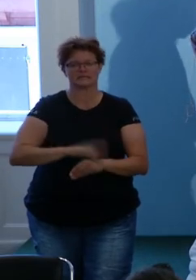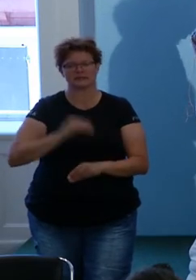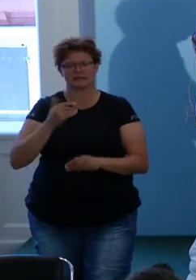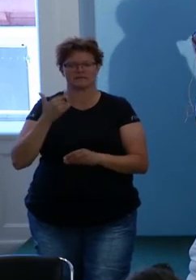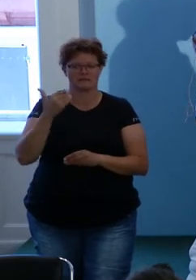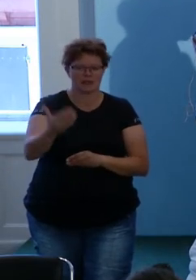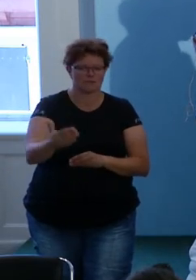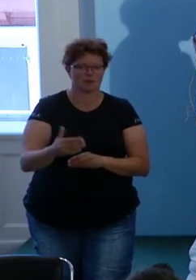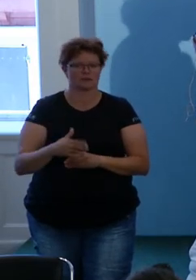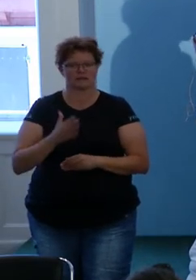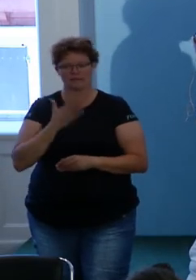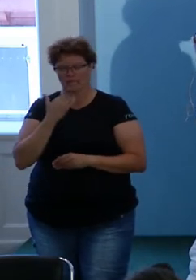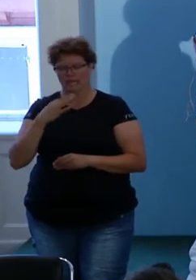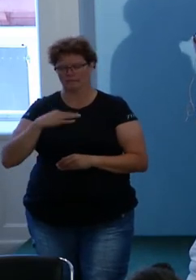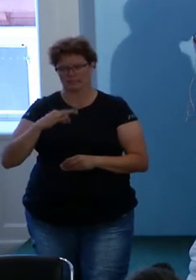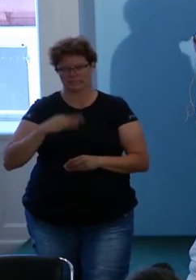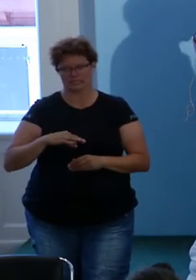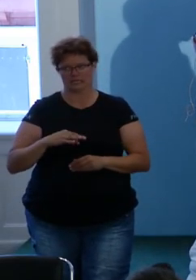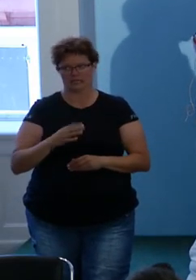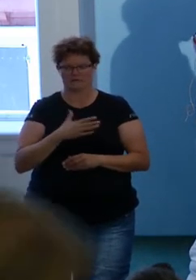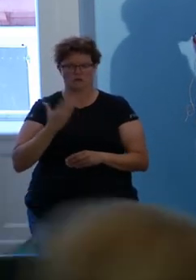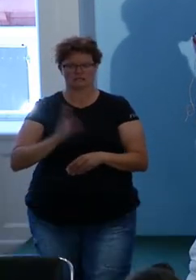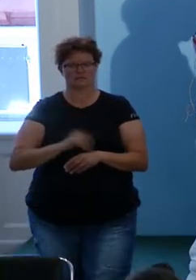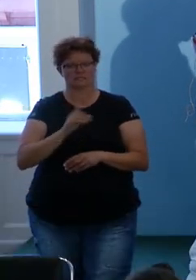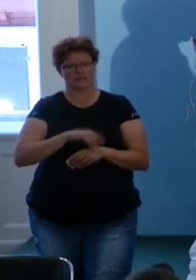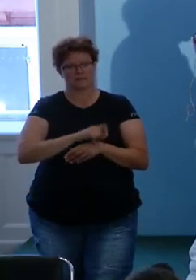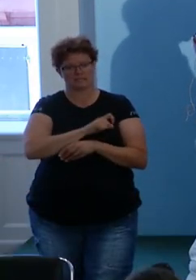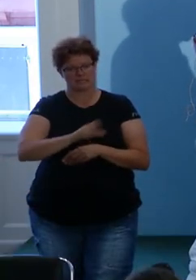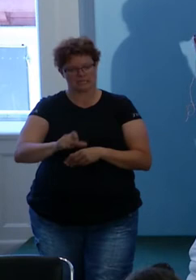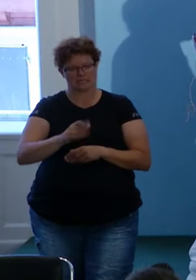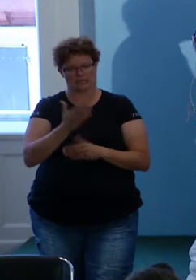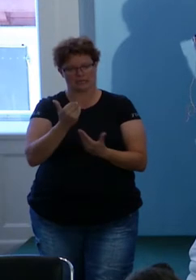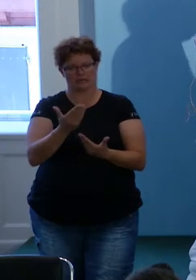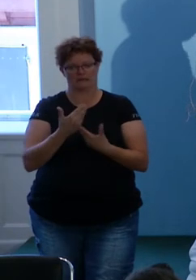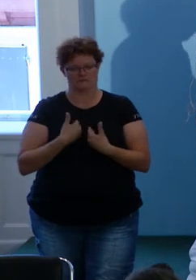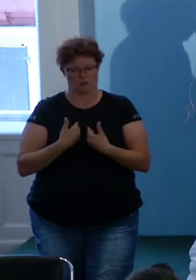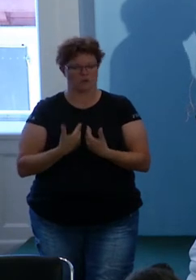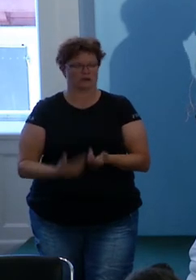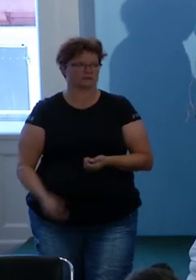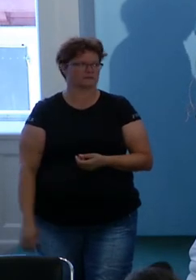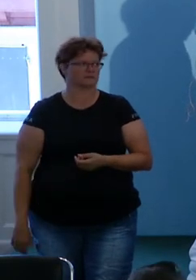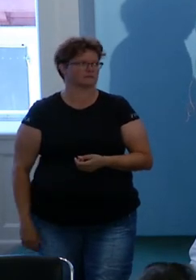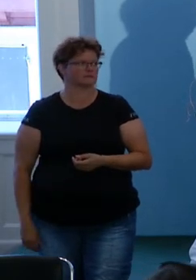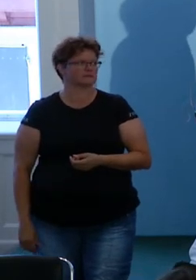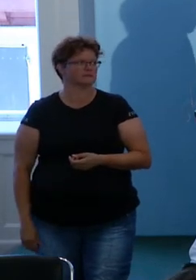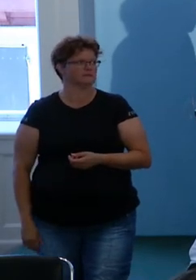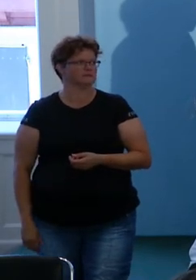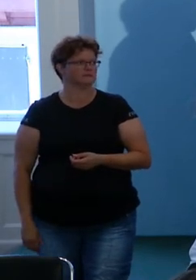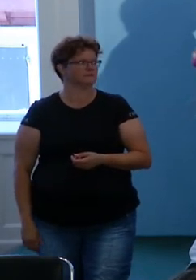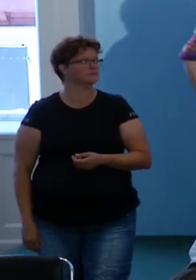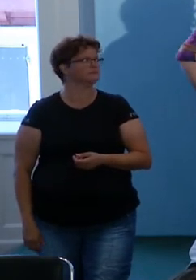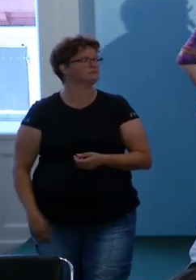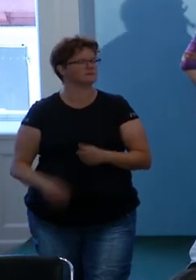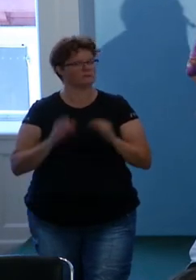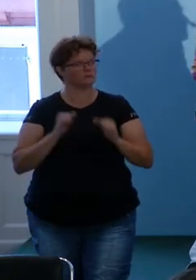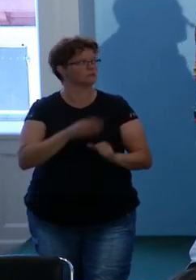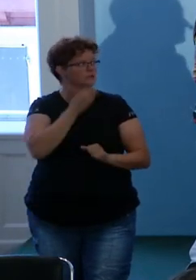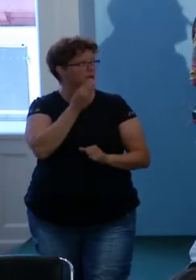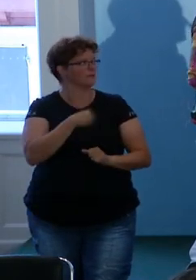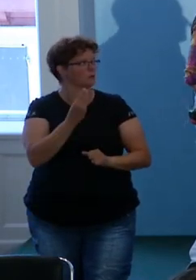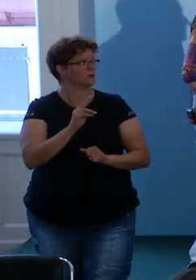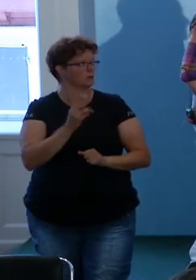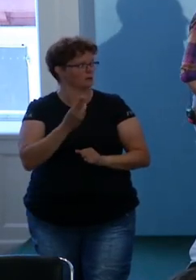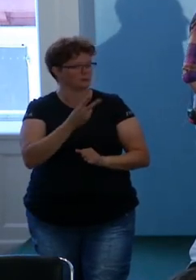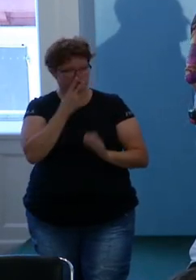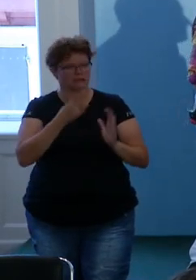framtiden. Vilka läkemedel kommer våra svenska patienter i huvud taget få en chans att få del av. Så att vara modiga nu och visa